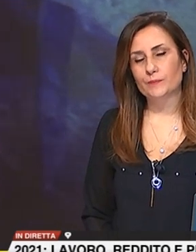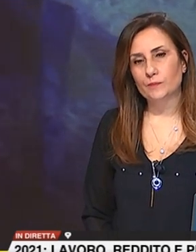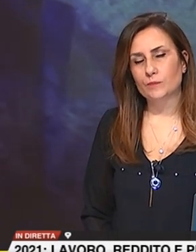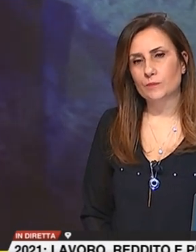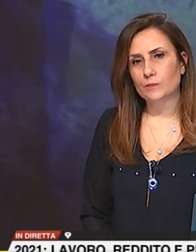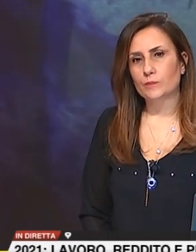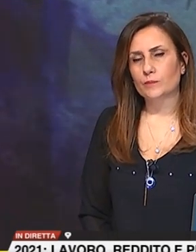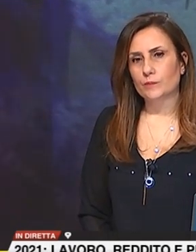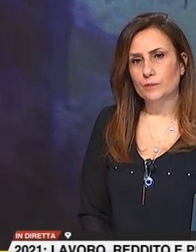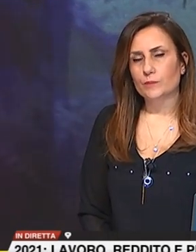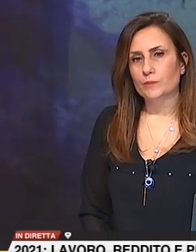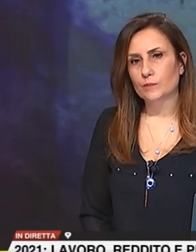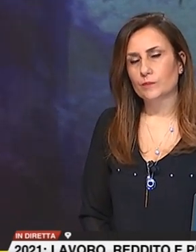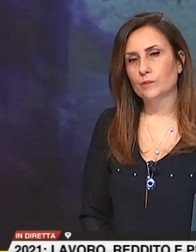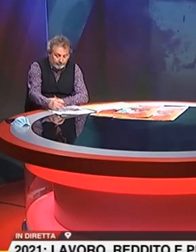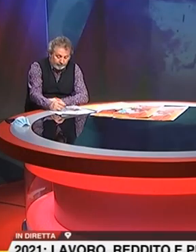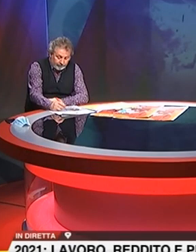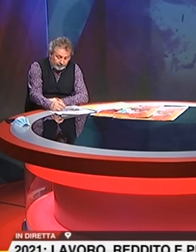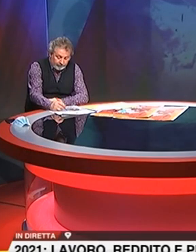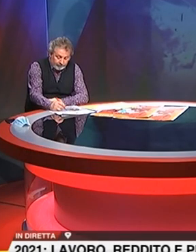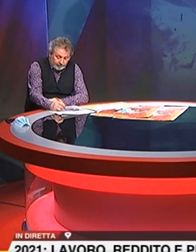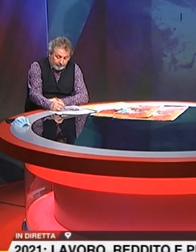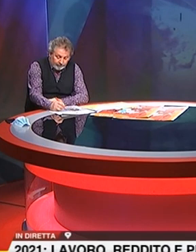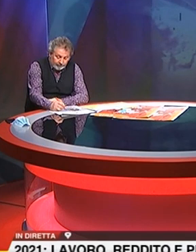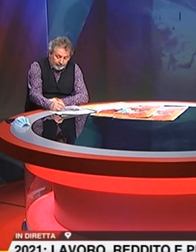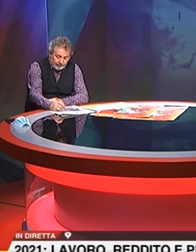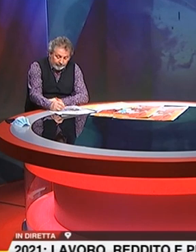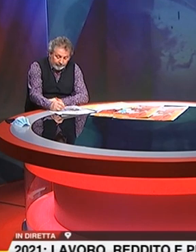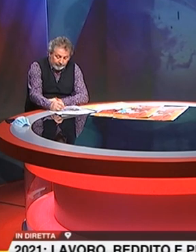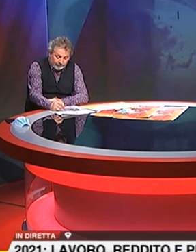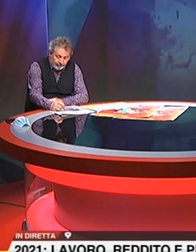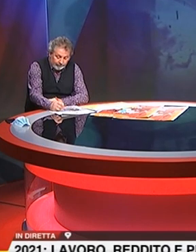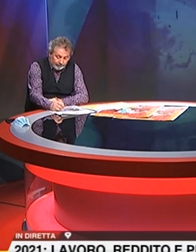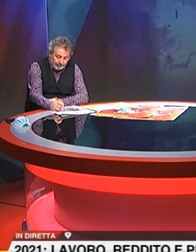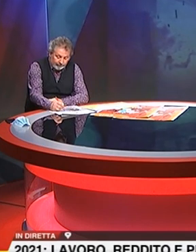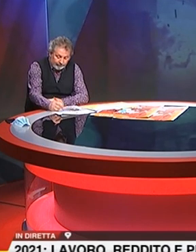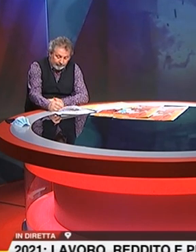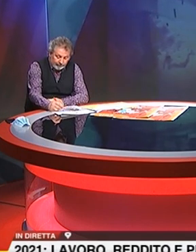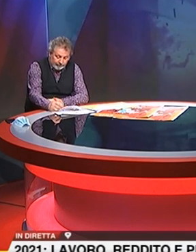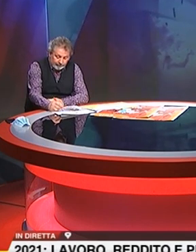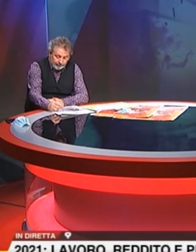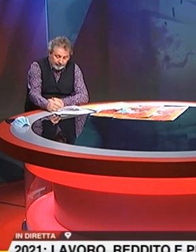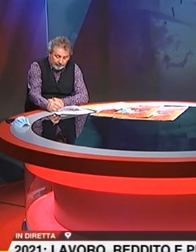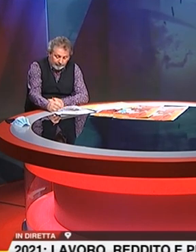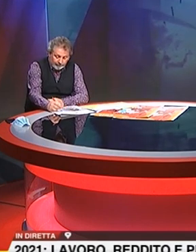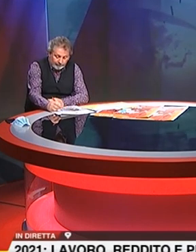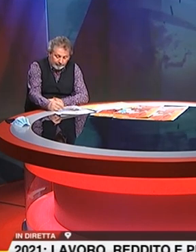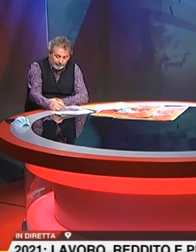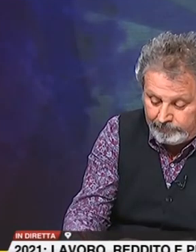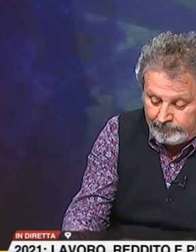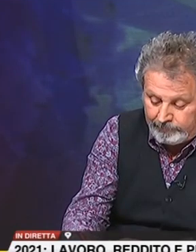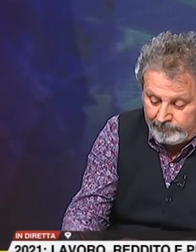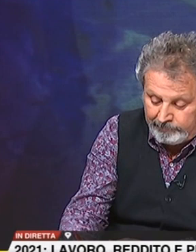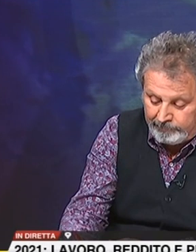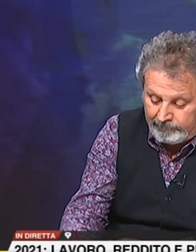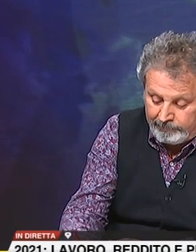Io da giugno che sono in pensione, 2020, e ho sempre preso la pensione normale. Gennaio e febbraio mi hanno tolto 70 euro e